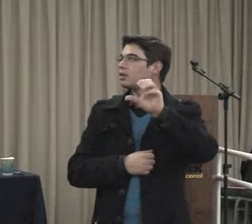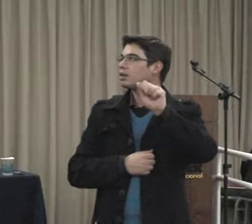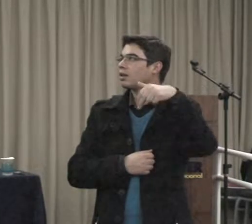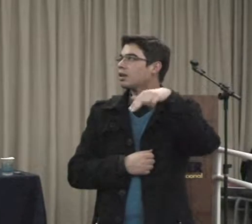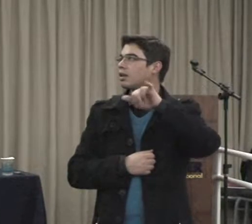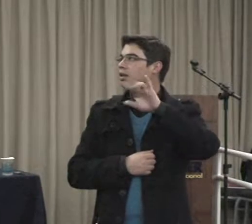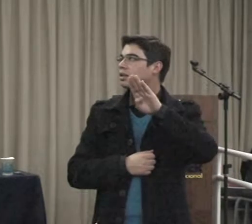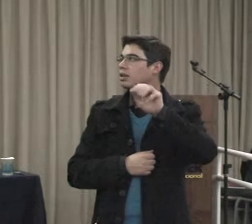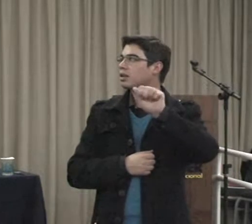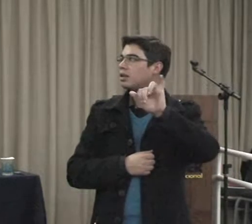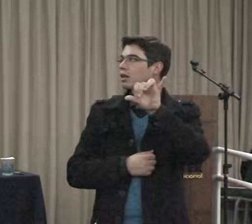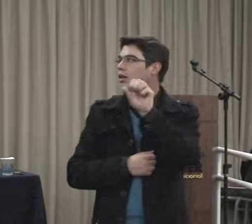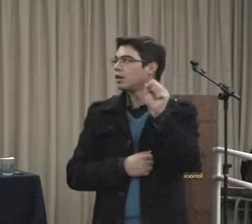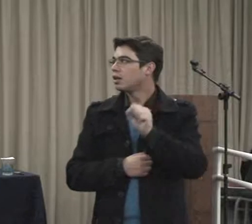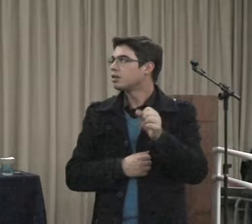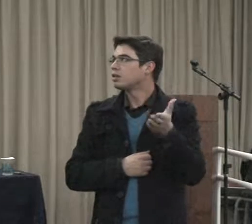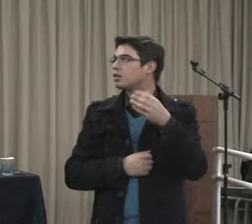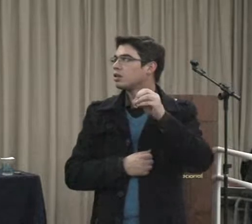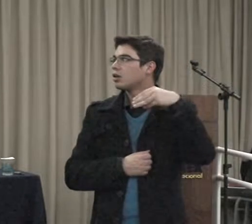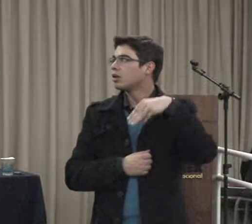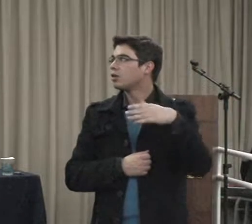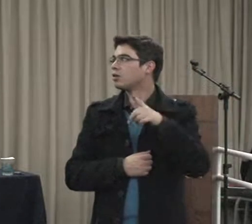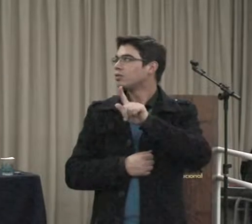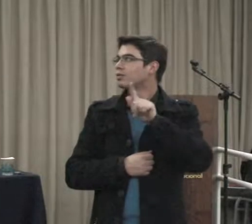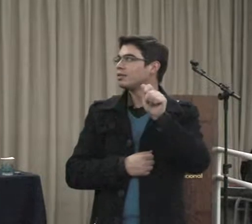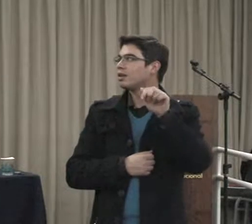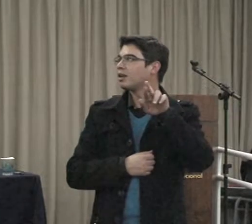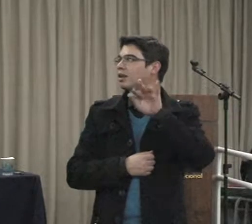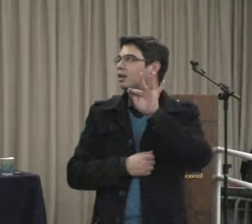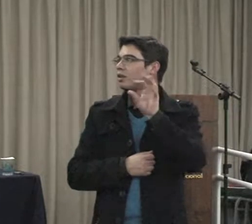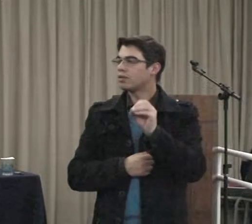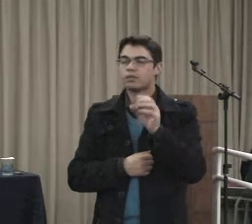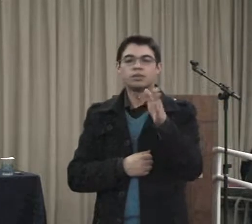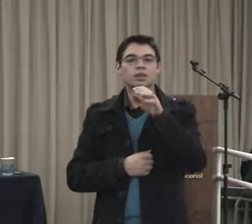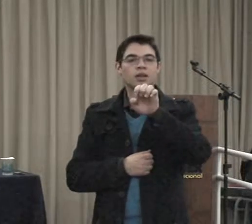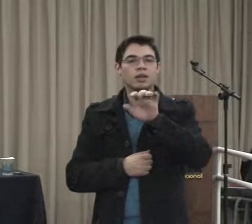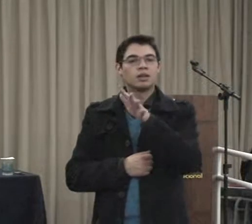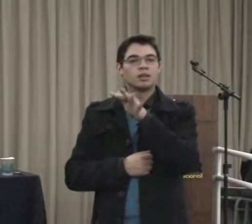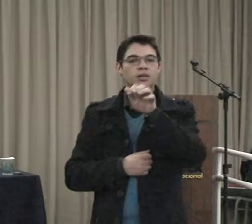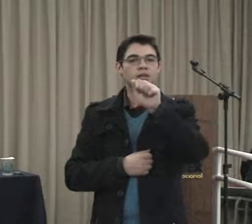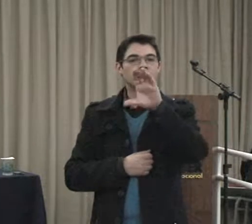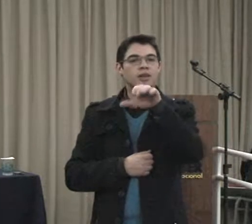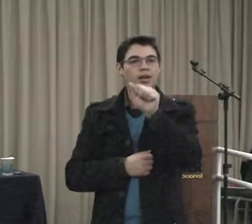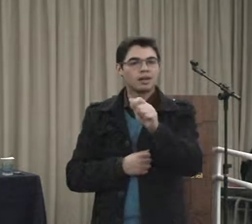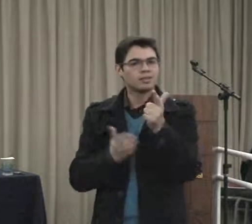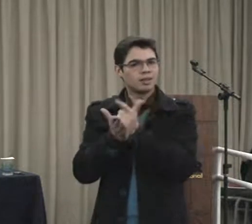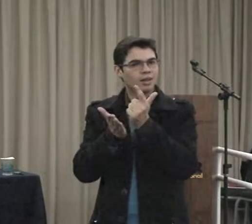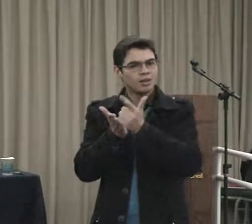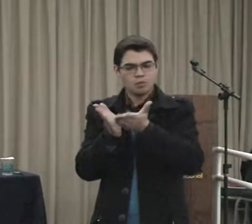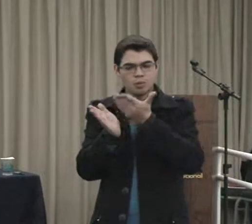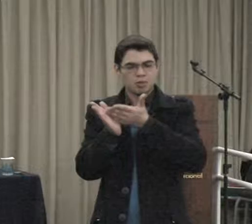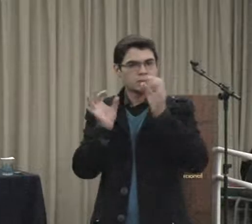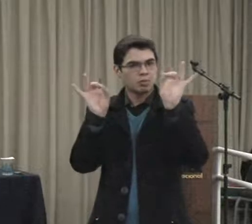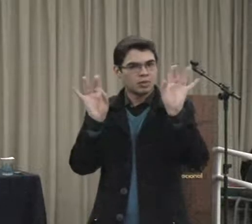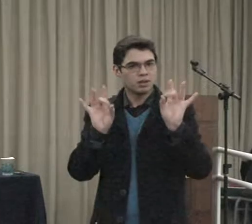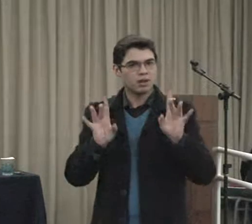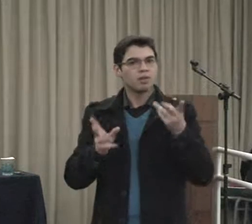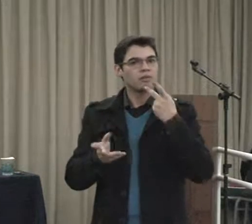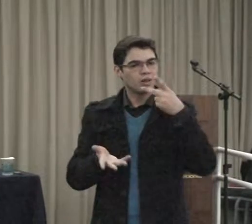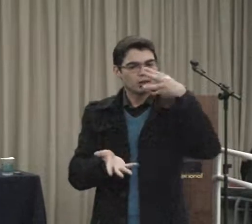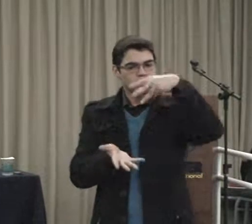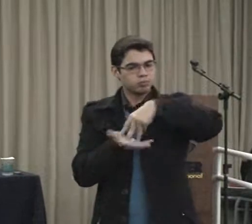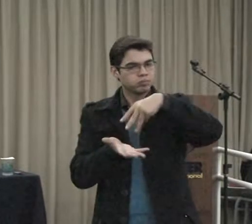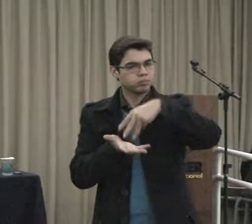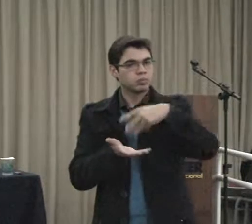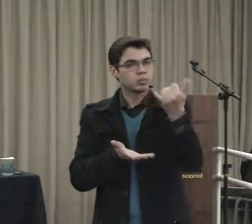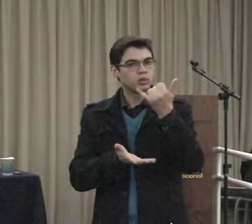dos pais aí da sustentabilidade, para se aprofundar um pouco mais nesse tema. Já que nós não temos esse tempo hoje. Trago também para